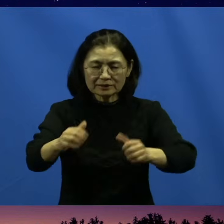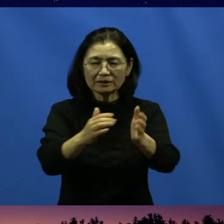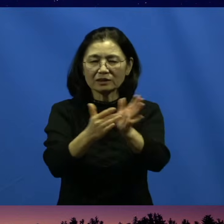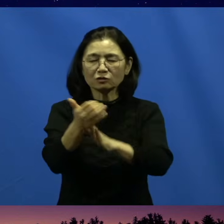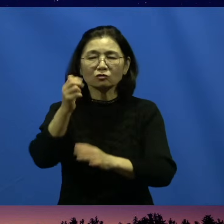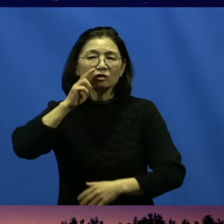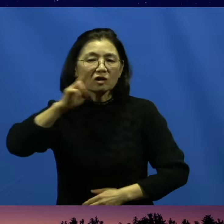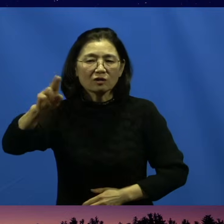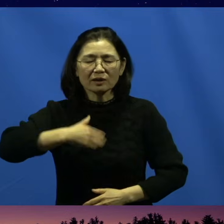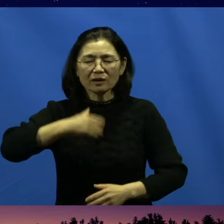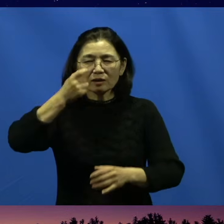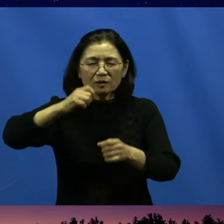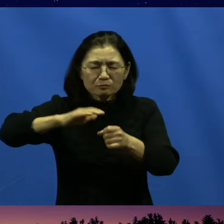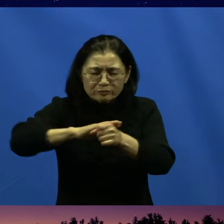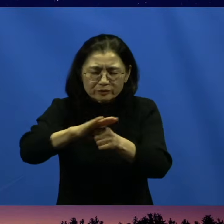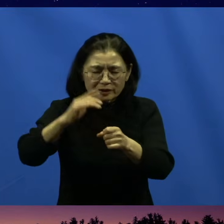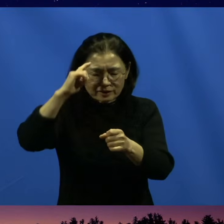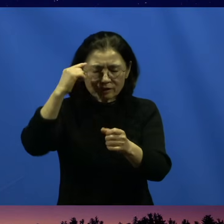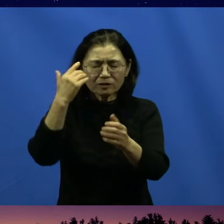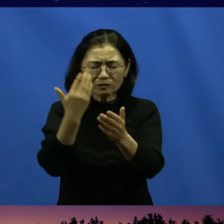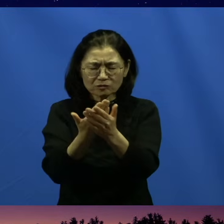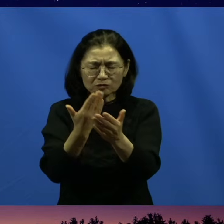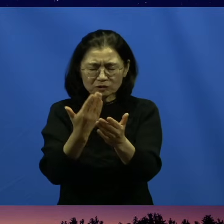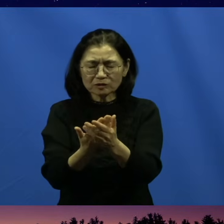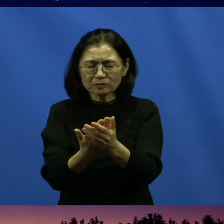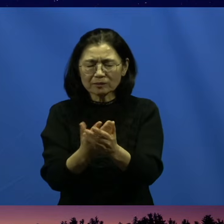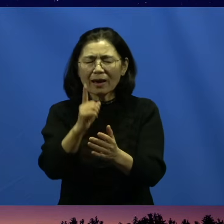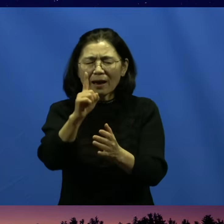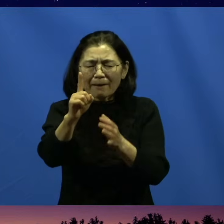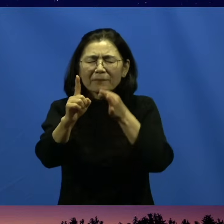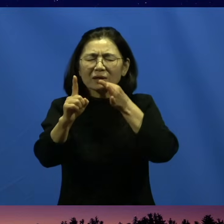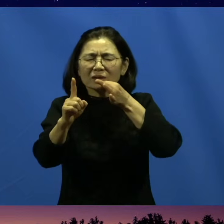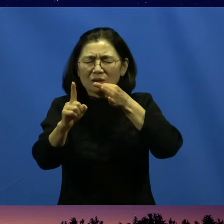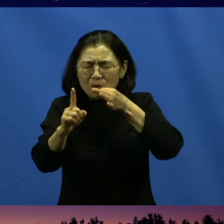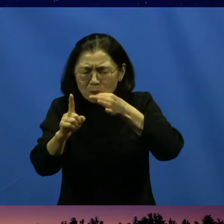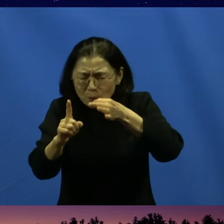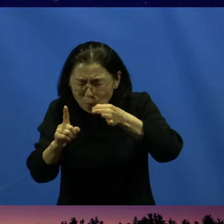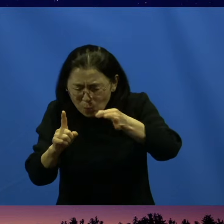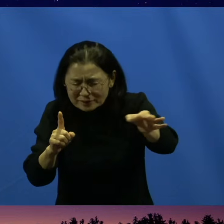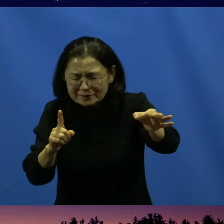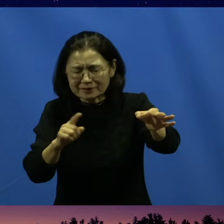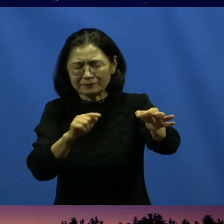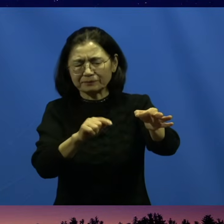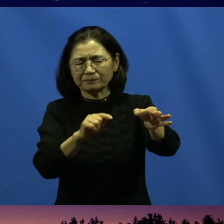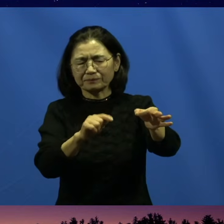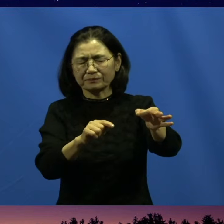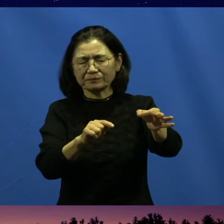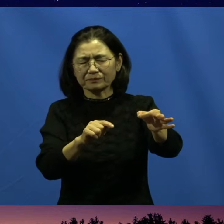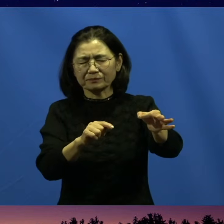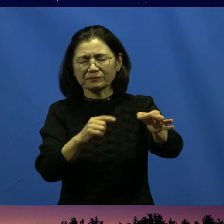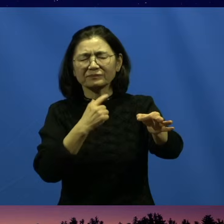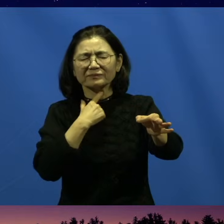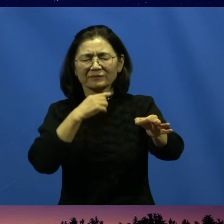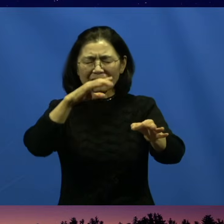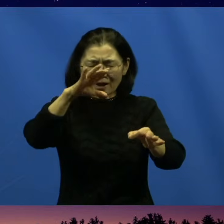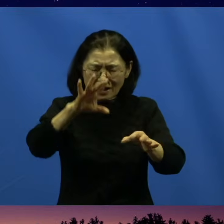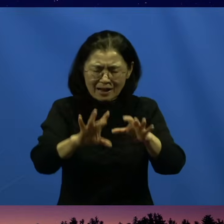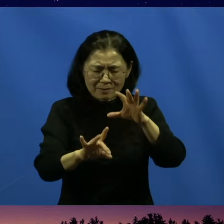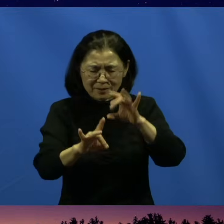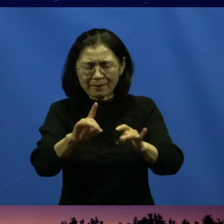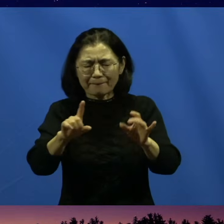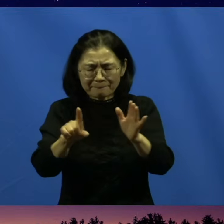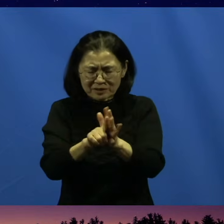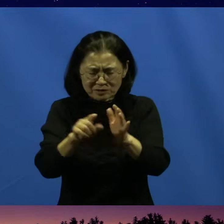여겨 주시옵소서. 그 한마디 외침 가운데 자신의 절박함도 갈망도 믿음도 다